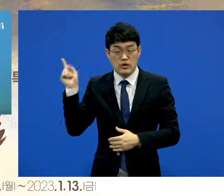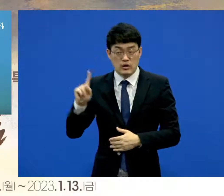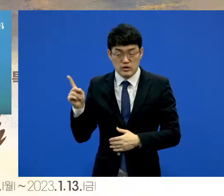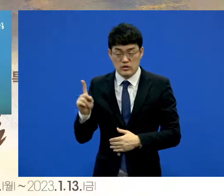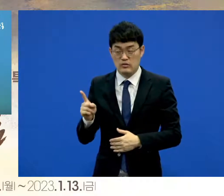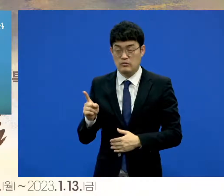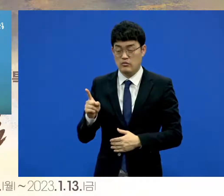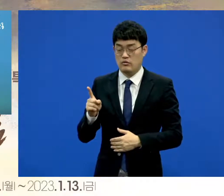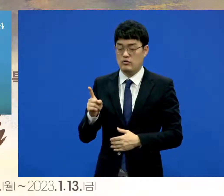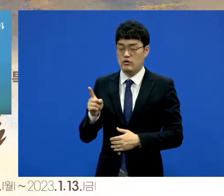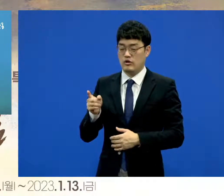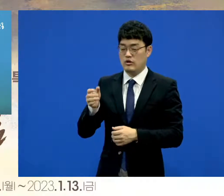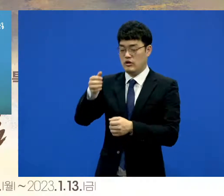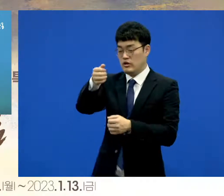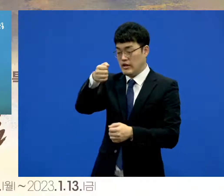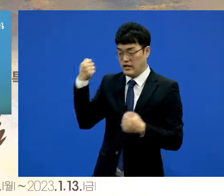열고